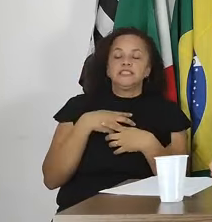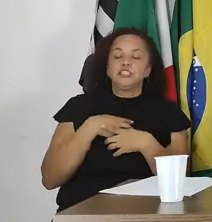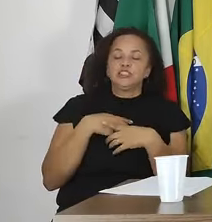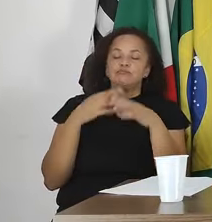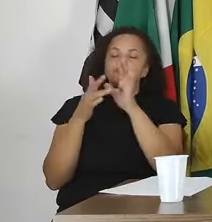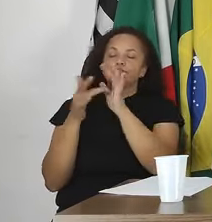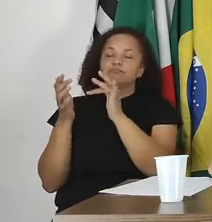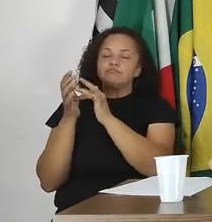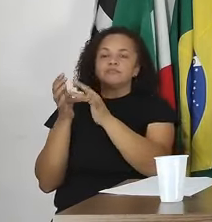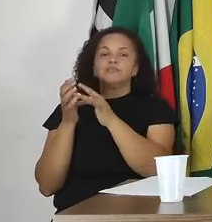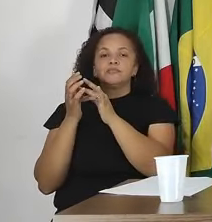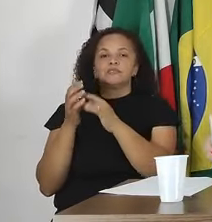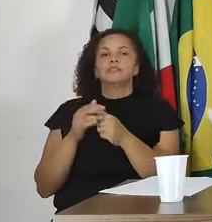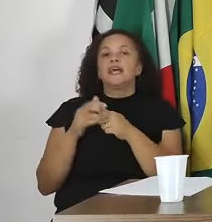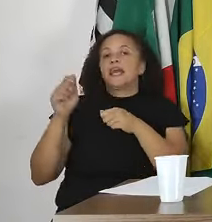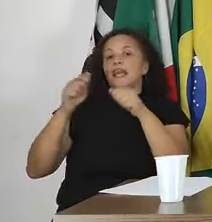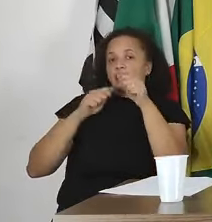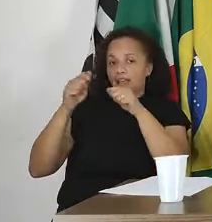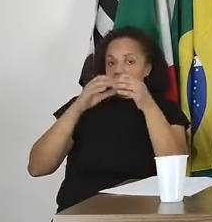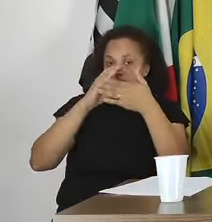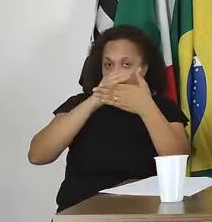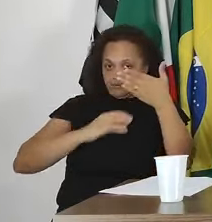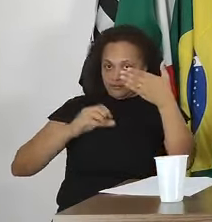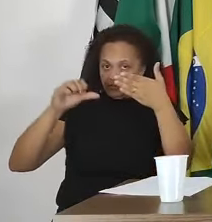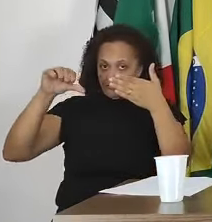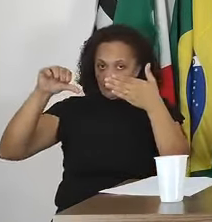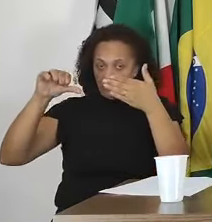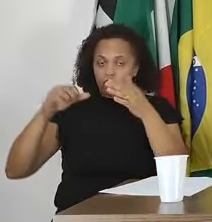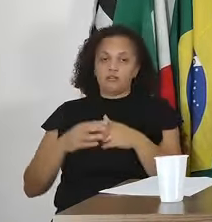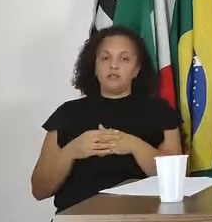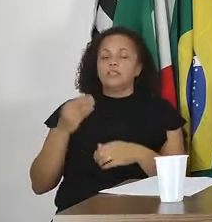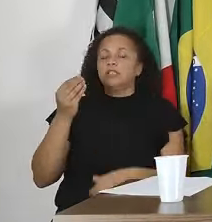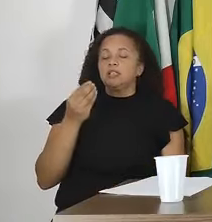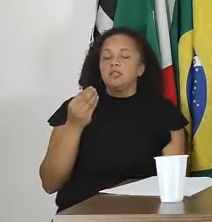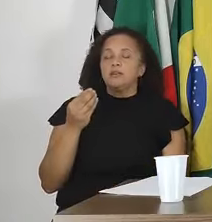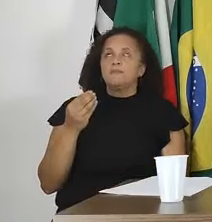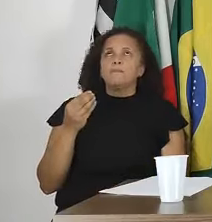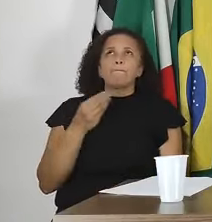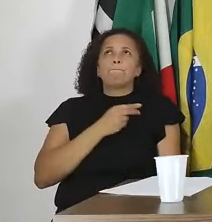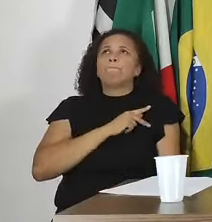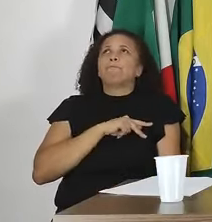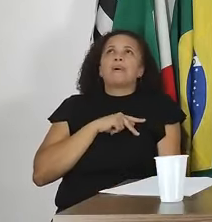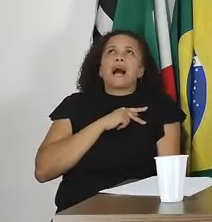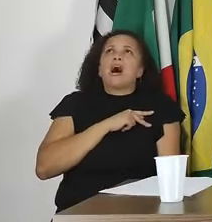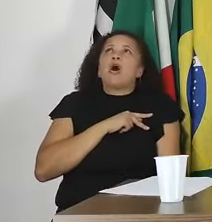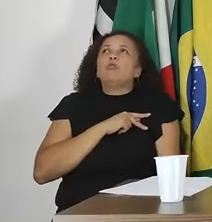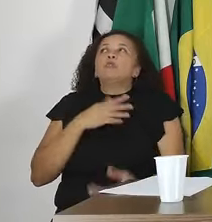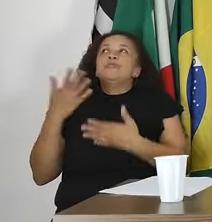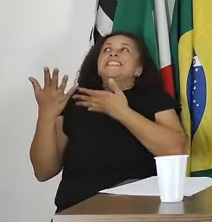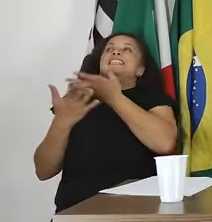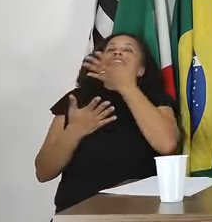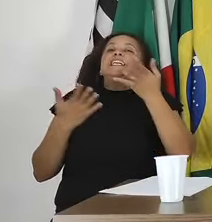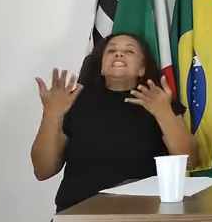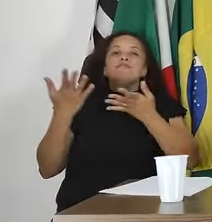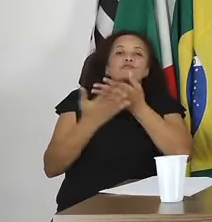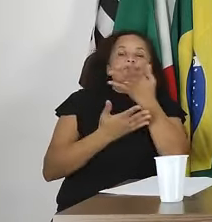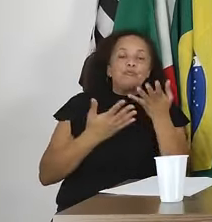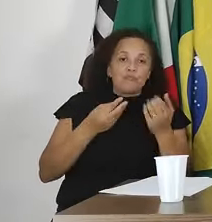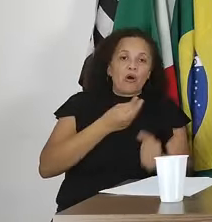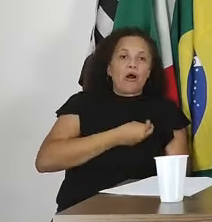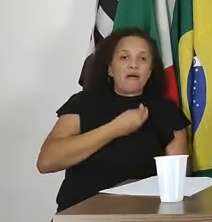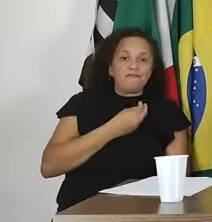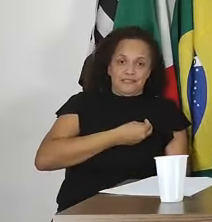lê Atos 9, você vê o quanto Paulo cresceu, quanto Paulo mudou de vida, ele